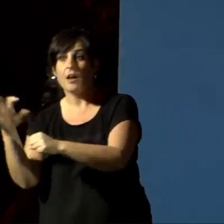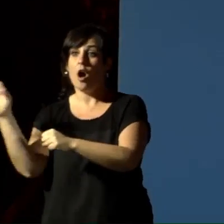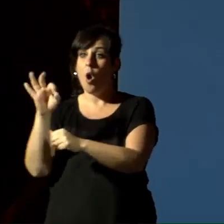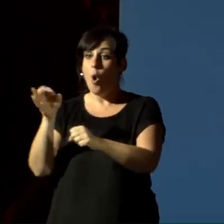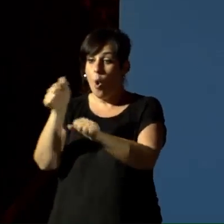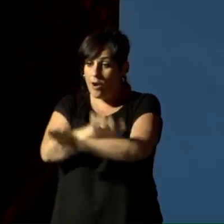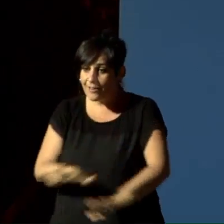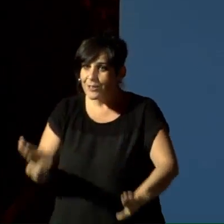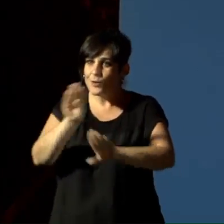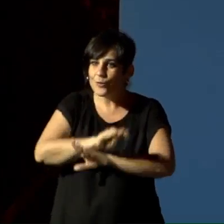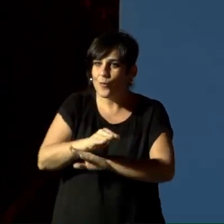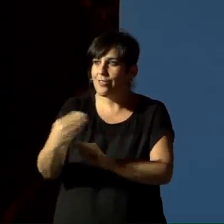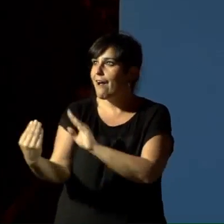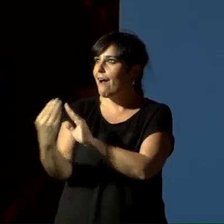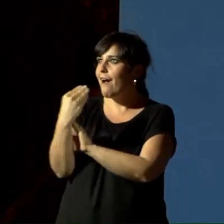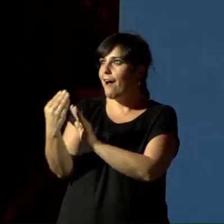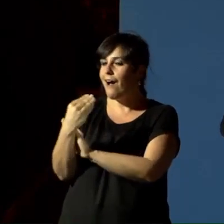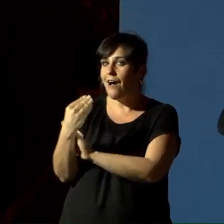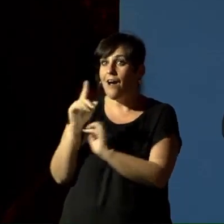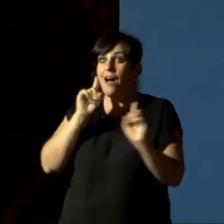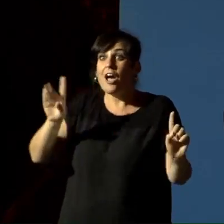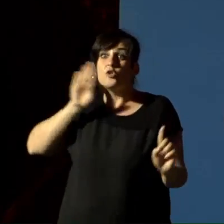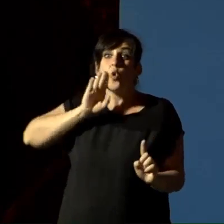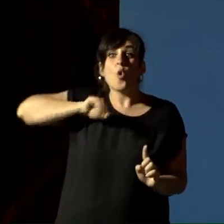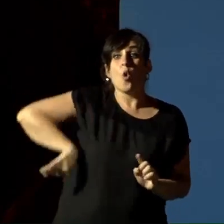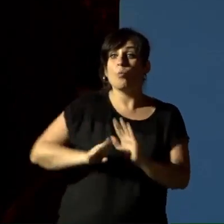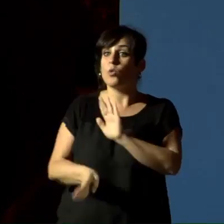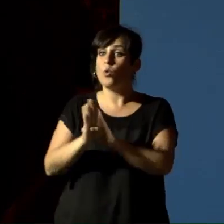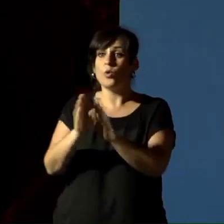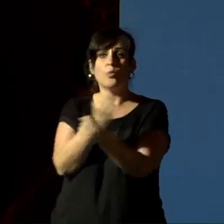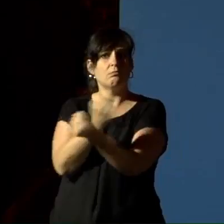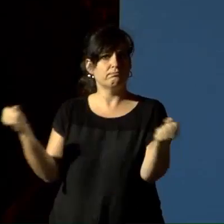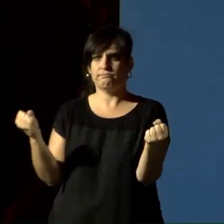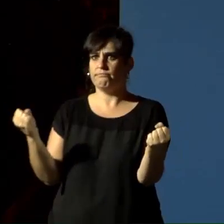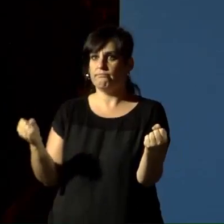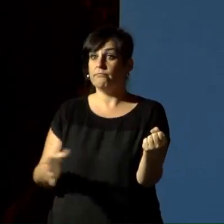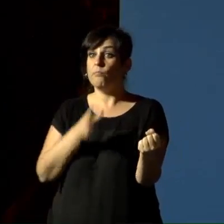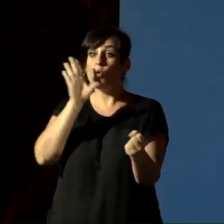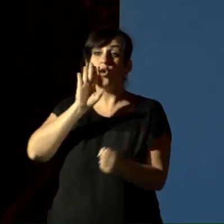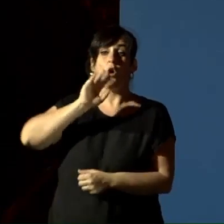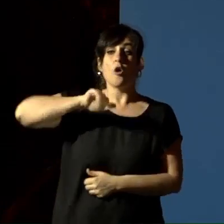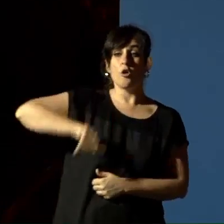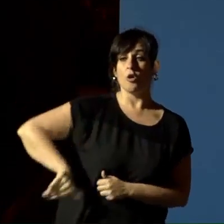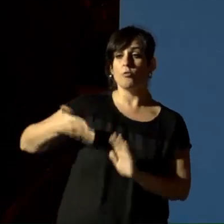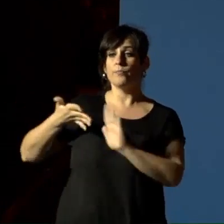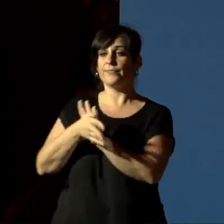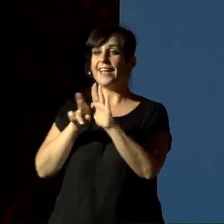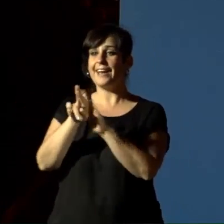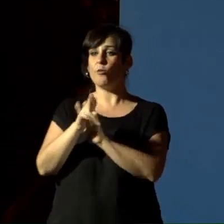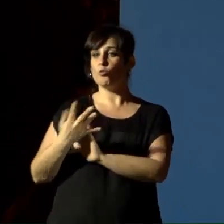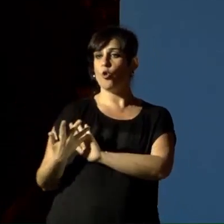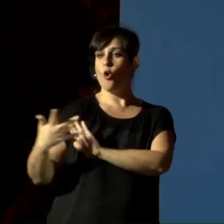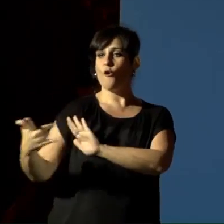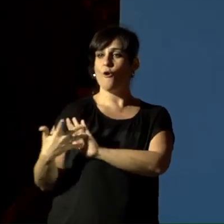fillos e aos maiores se hai corrupción, porque coa corrupción o roubo dos recursos non